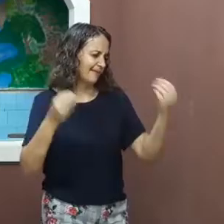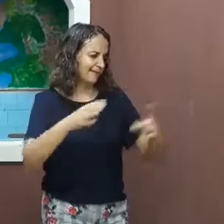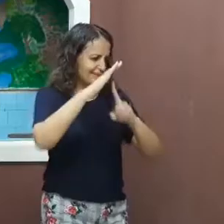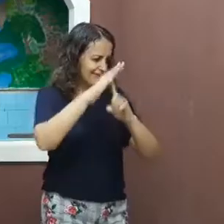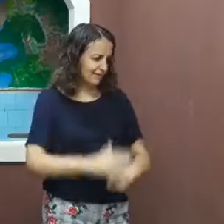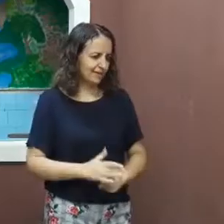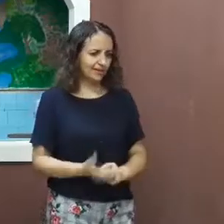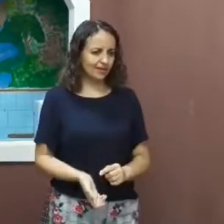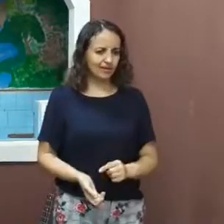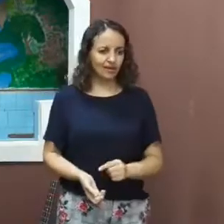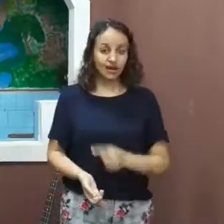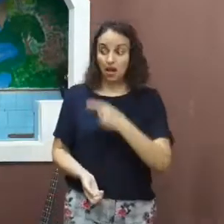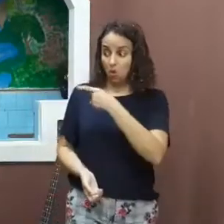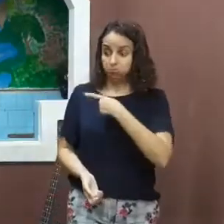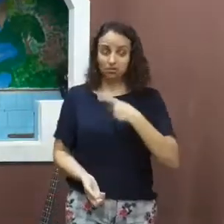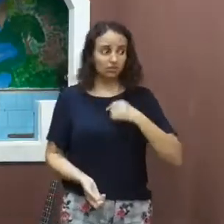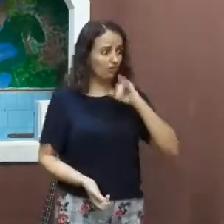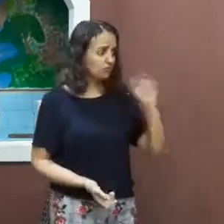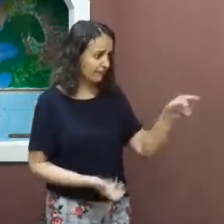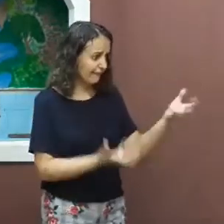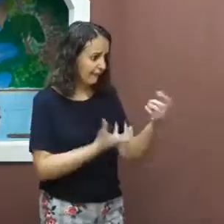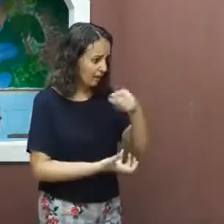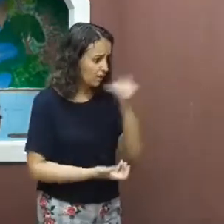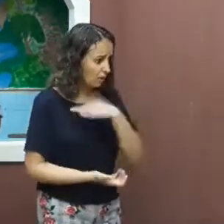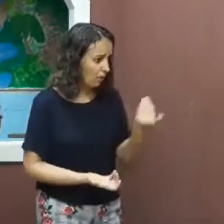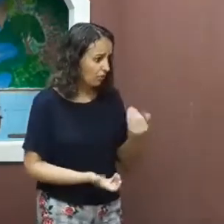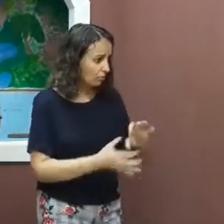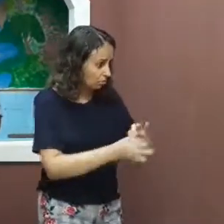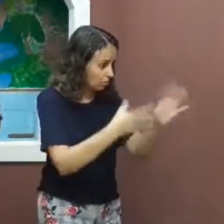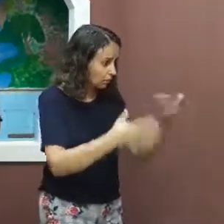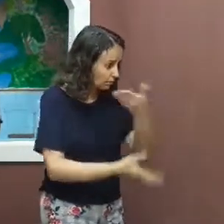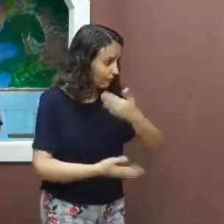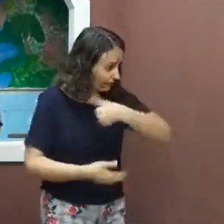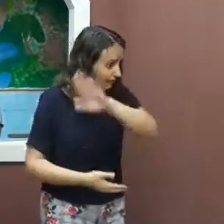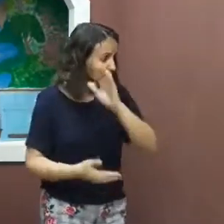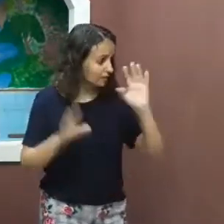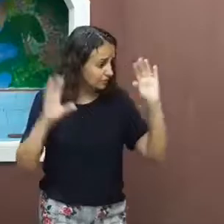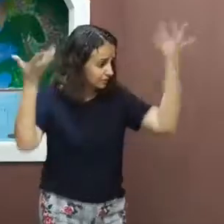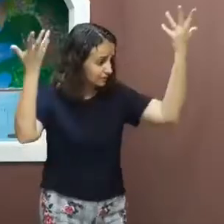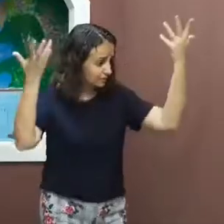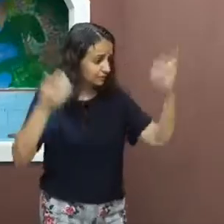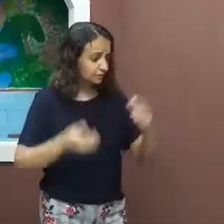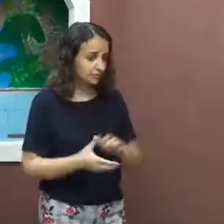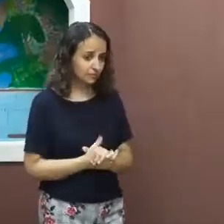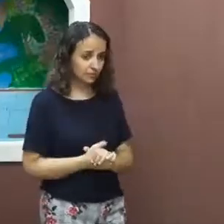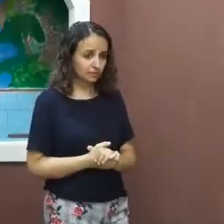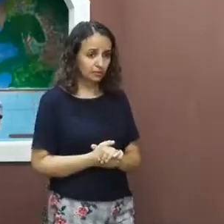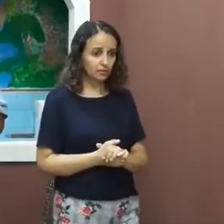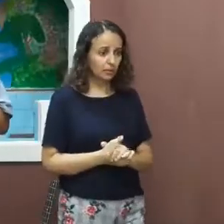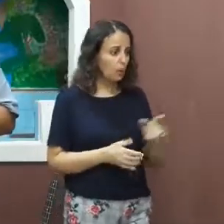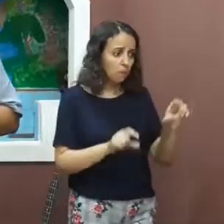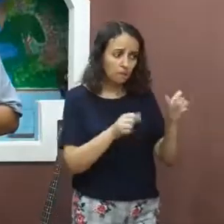Você queria que ele morresse? Ele está tentando, ele está lutando, deixa ele ir na festa, para de falar, é frescura. Eu falei: é frescura porque não é